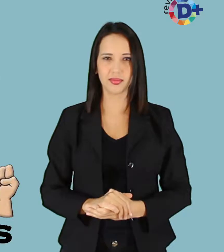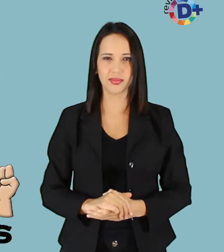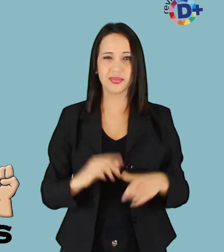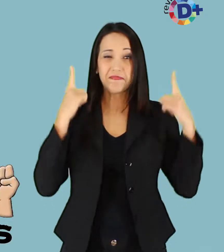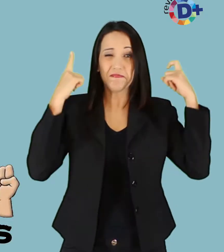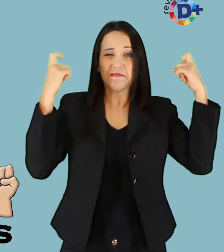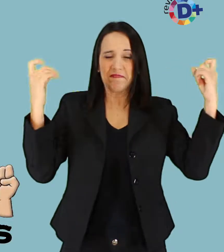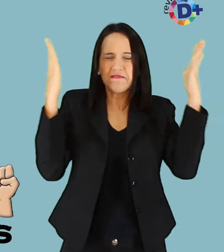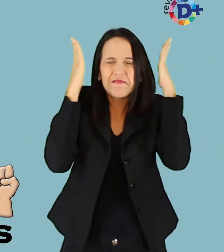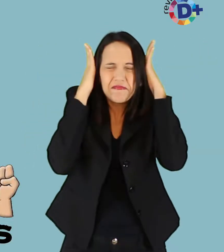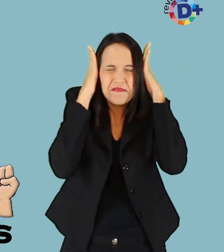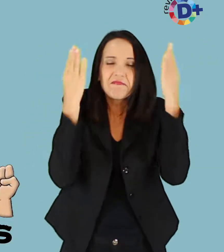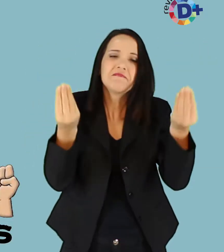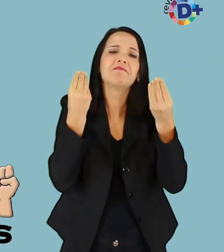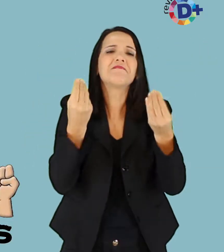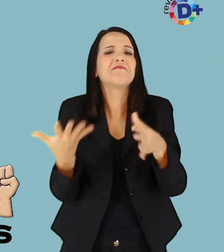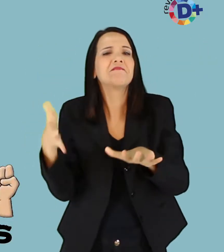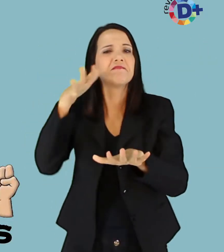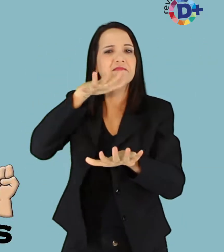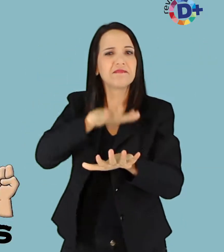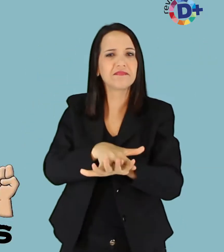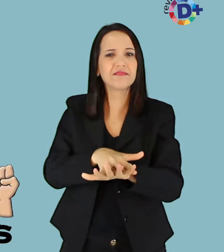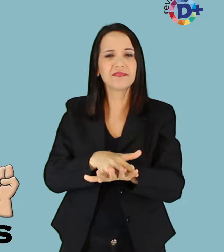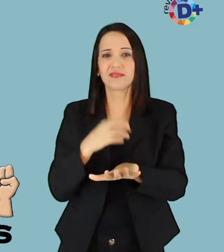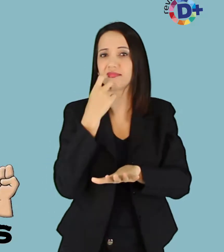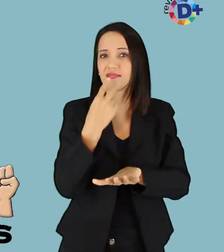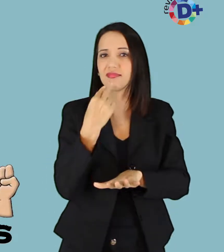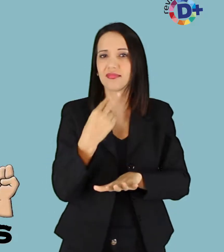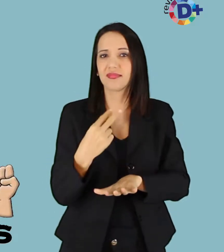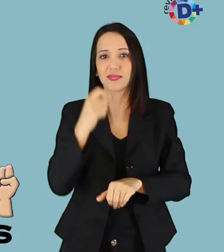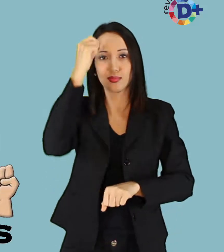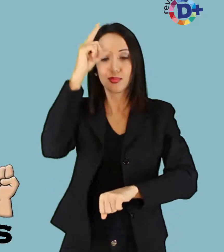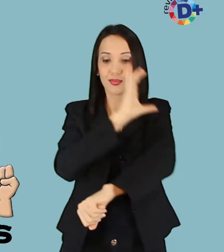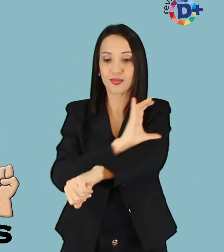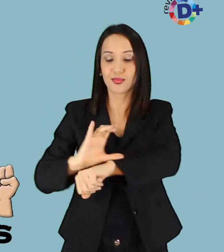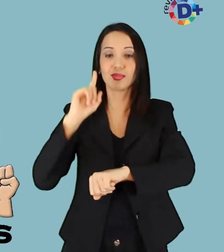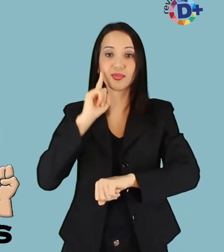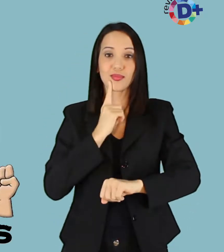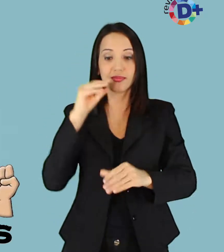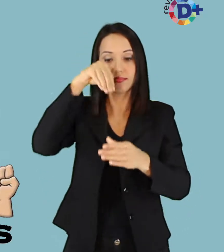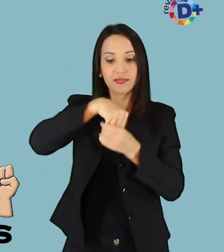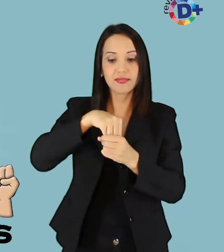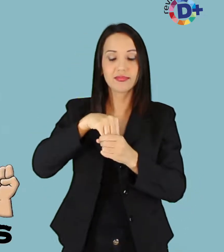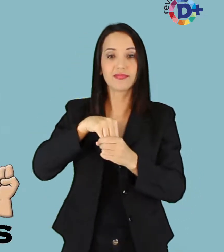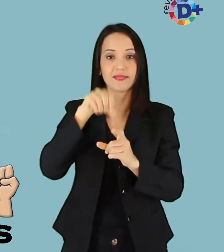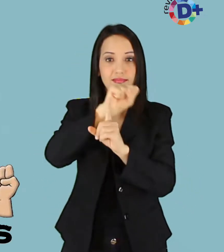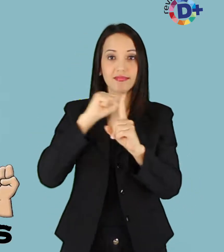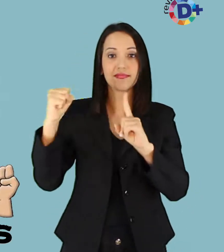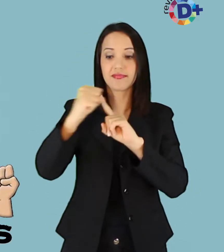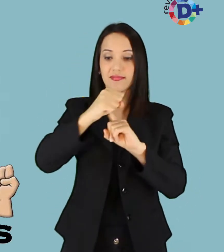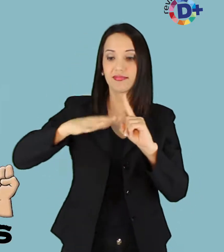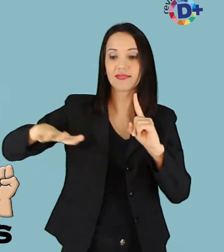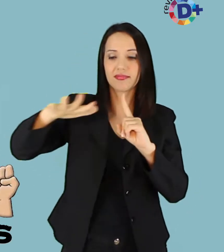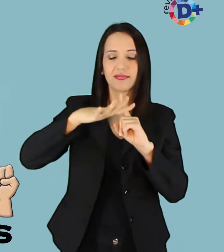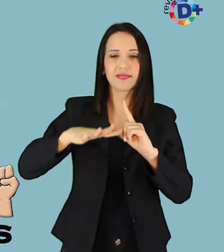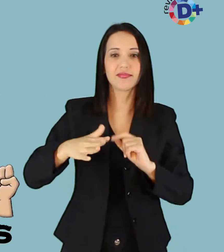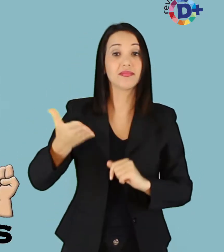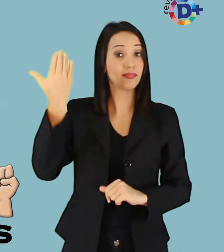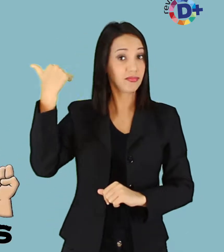Ensurdecer. Como incluir a língua e cultura surda na sociedade? Outro dia,